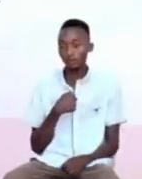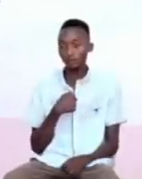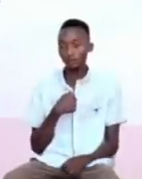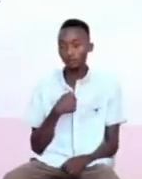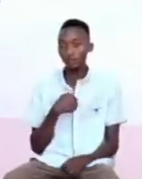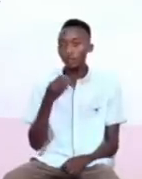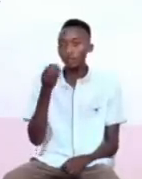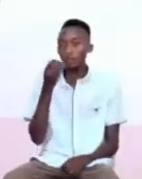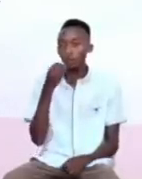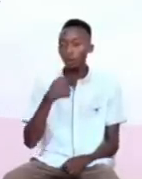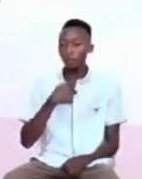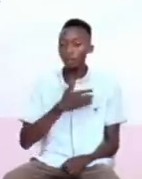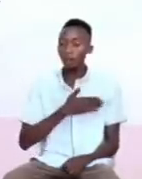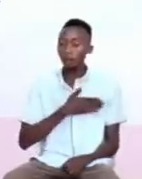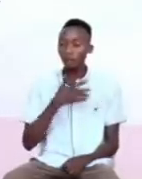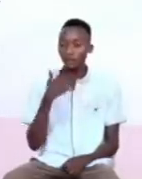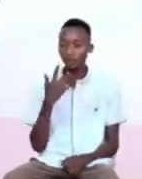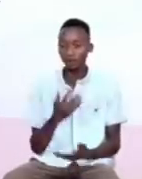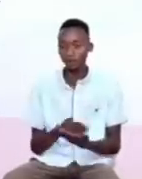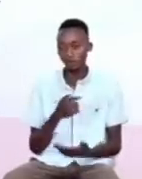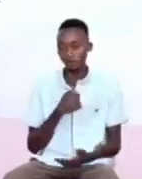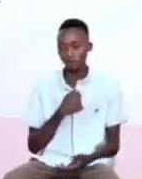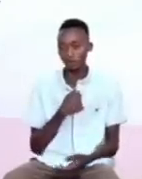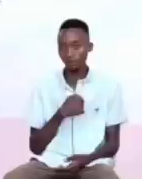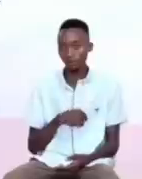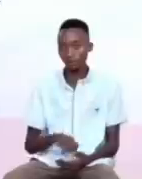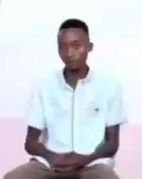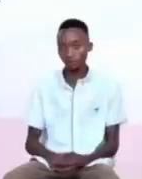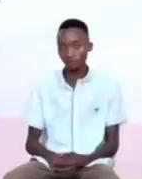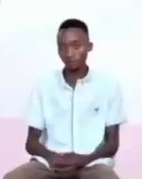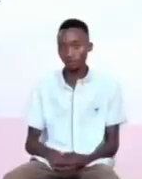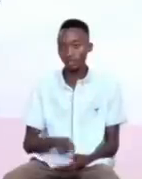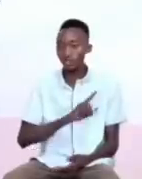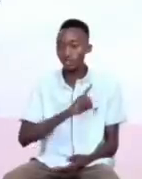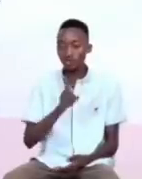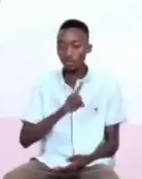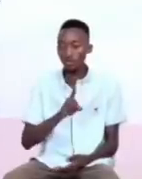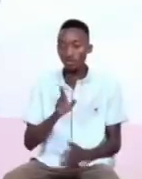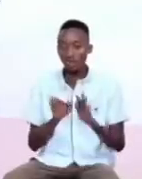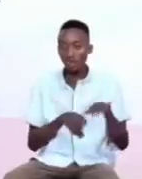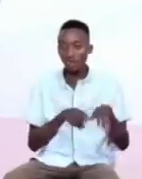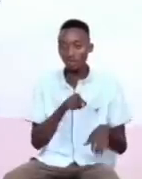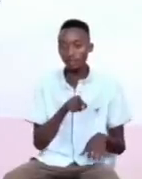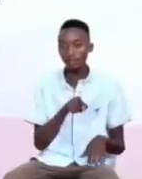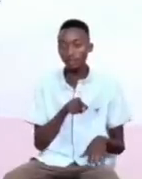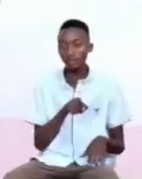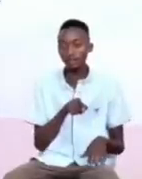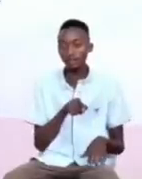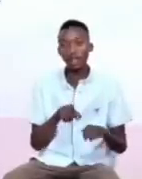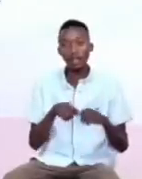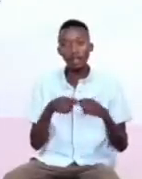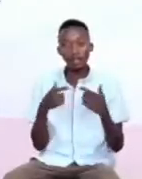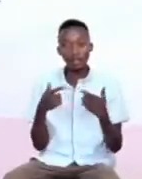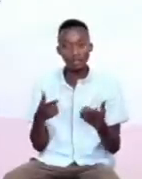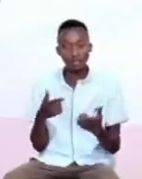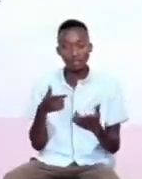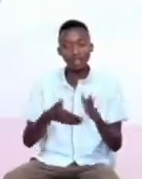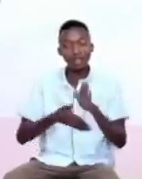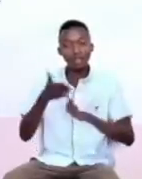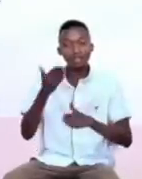katika vyakula ambavyo navipenda sana na nilikuwa siwezi kukivuka. Ila nikaingia kwenye zoezi